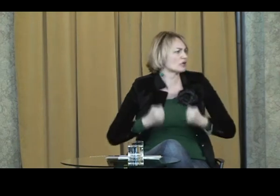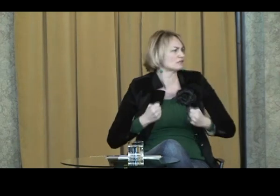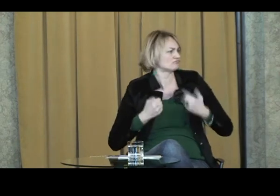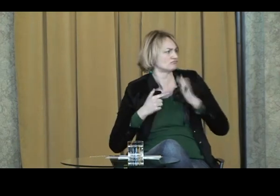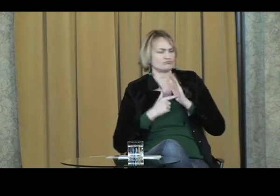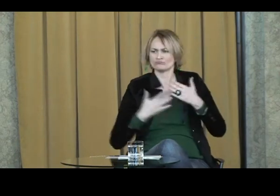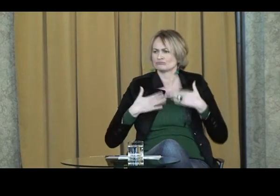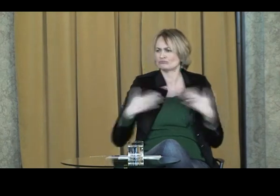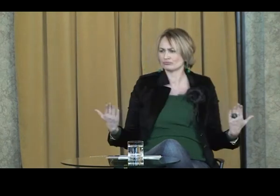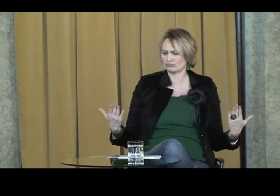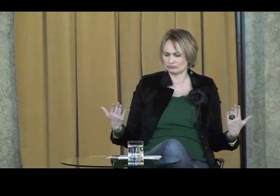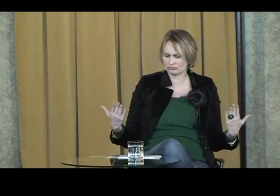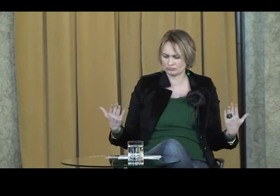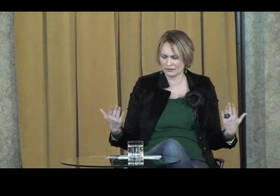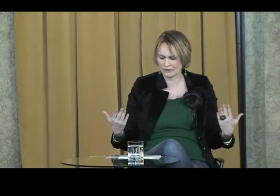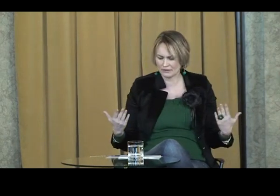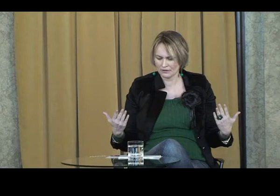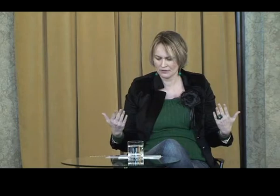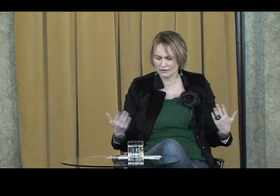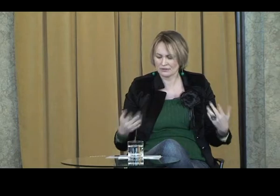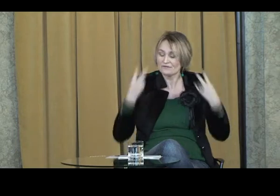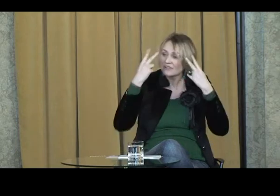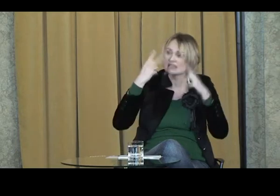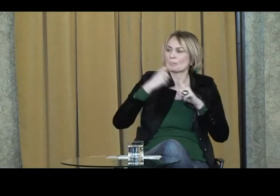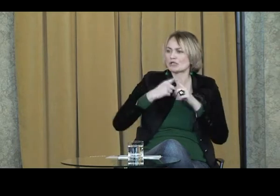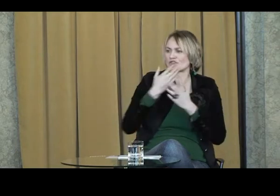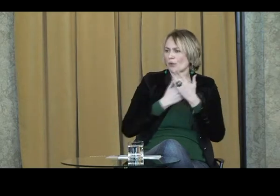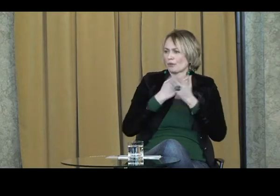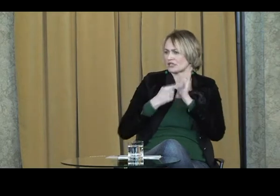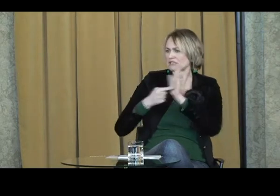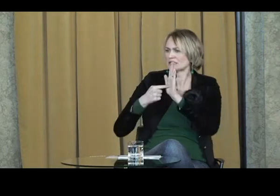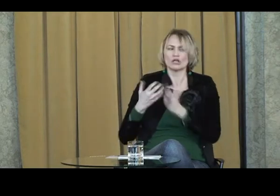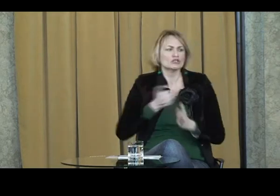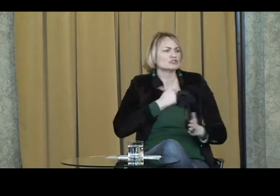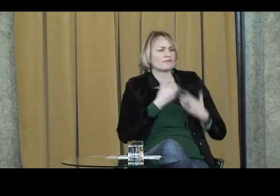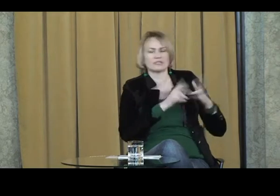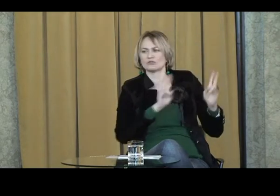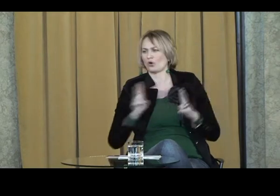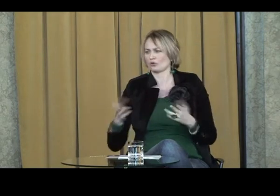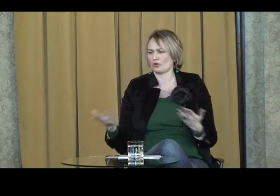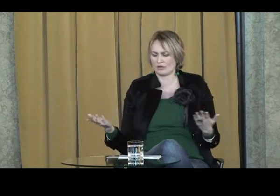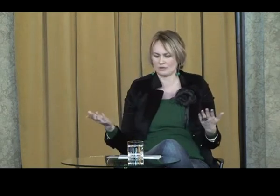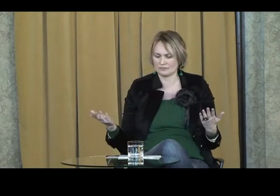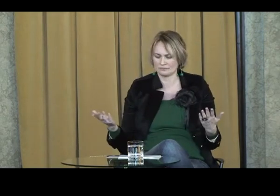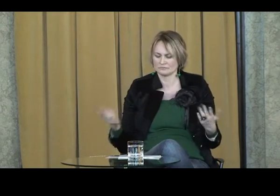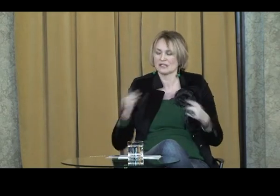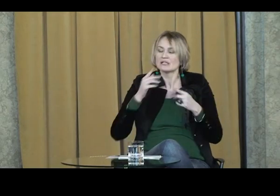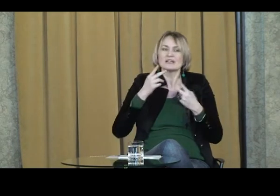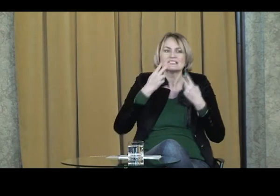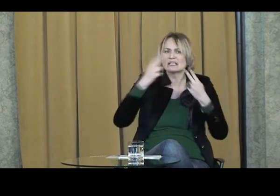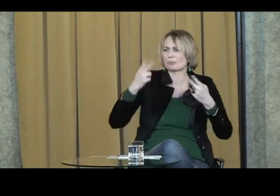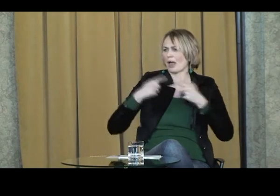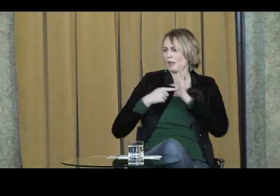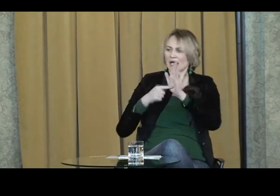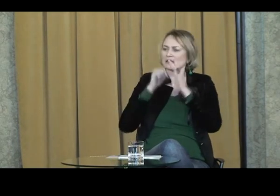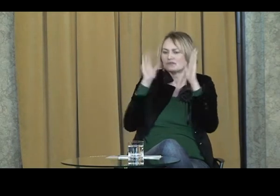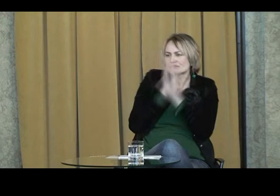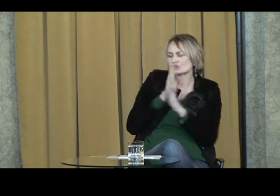aufzeigen. Stark nach außen gehen. Wichtig ist es auch, positive Vorbilder zu zeigen. Was können wir alles? Sichtbar